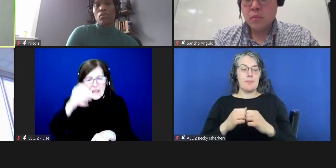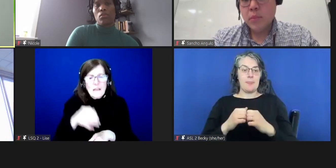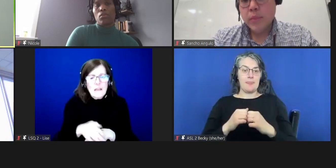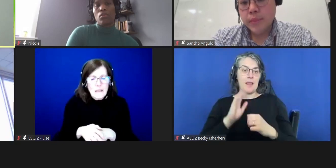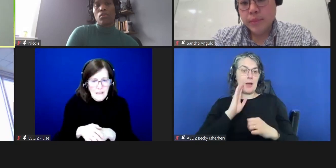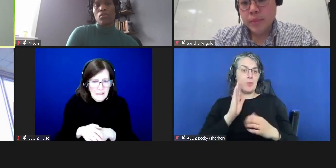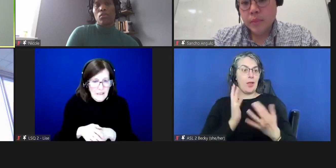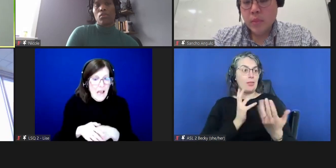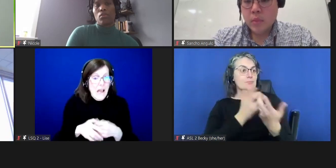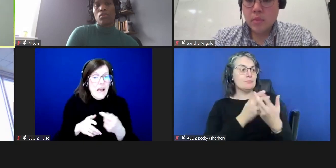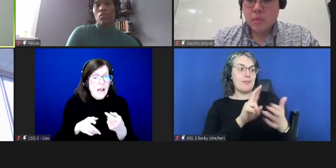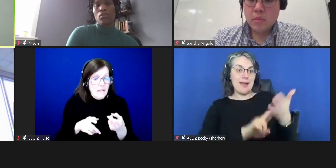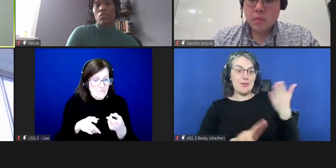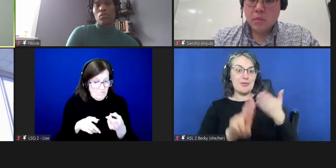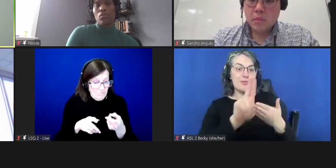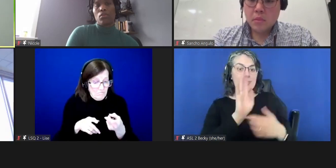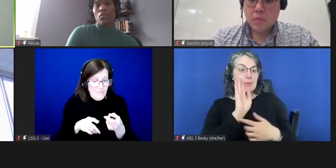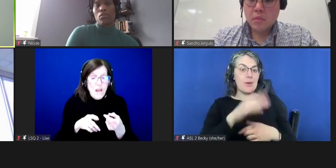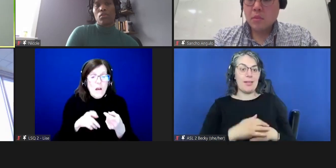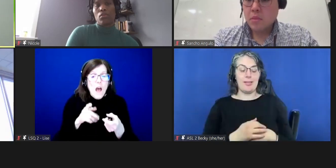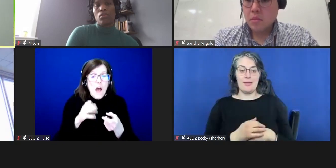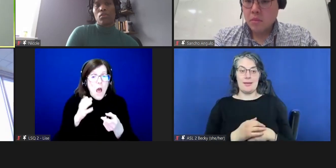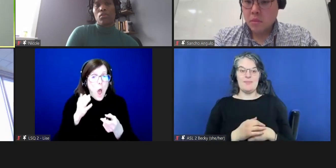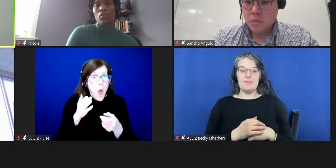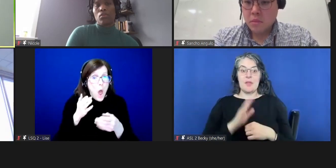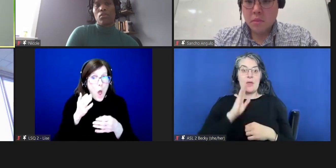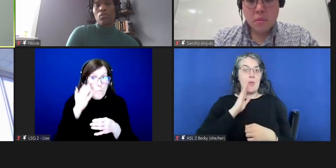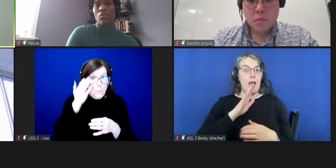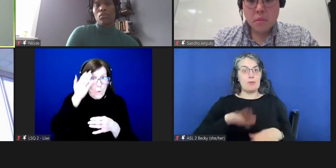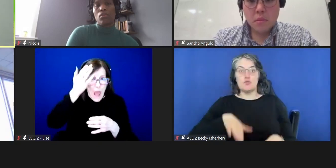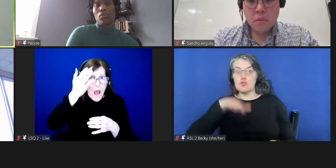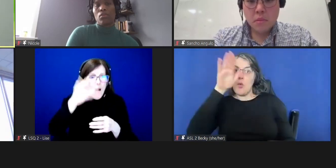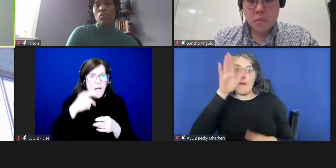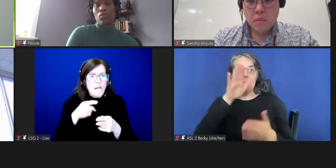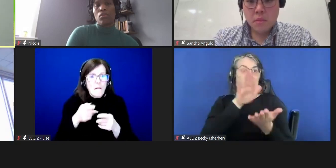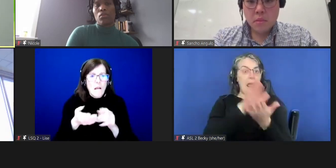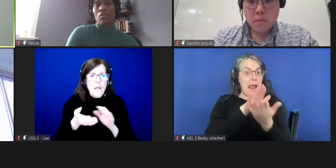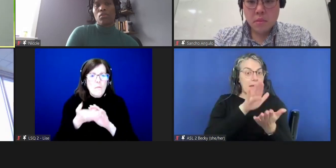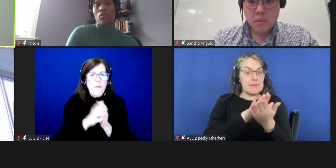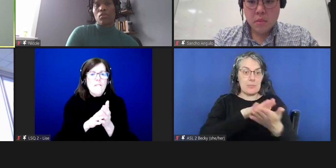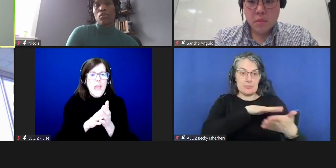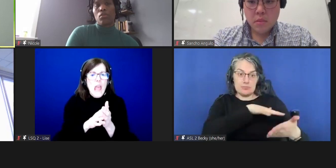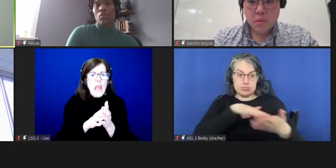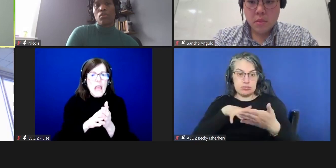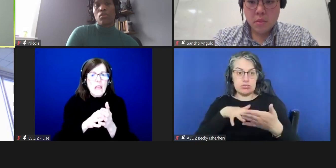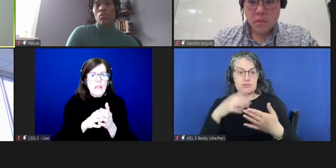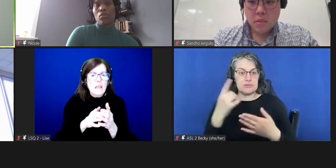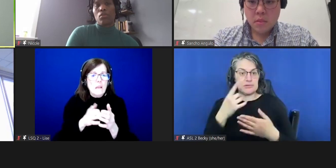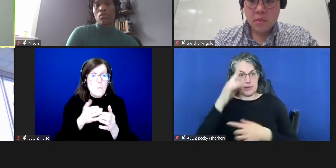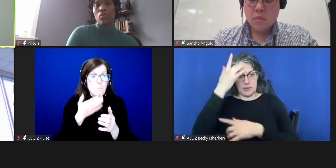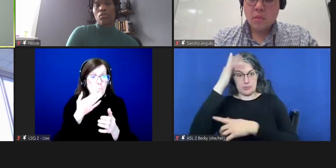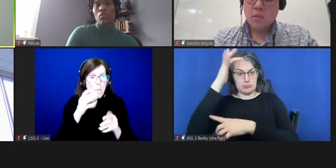faire des grandes choses et puis destiné à fréquenter les meilleures universités et à y briller.